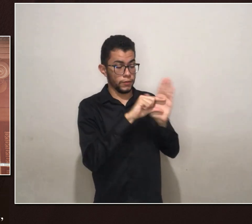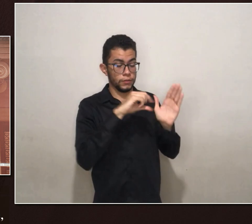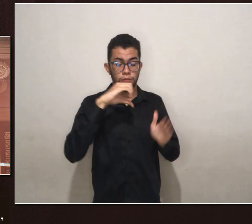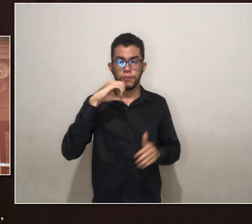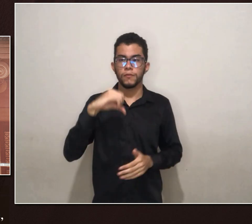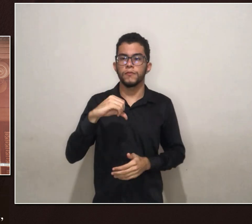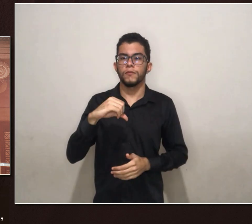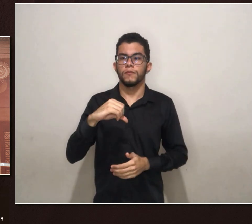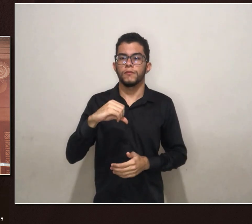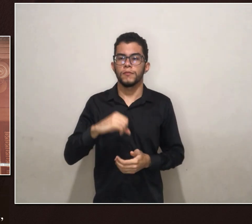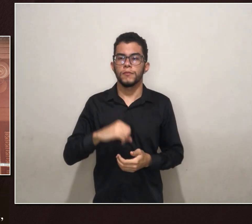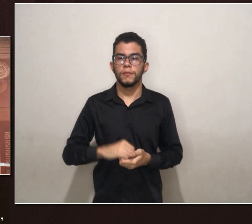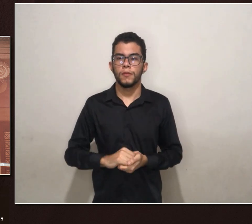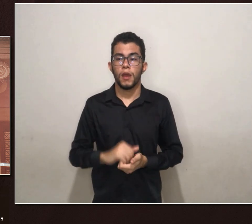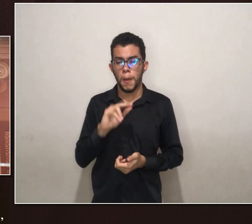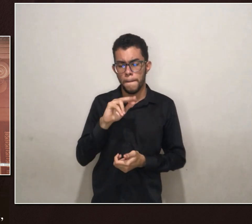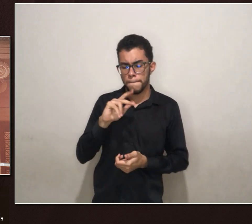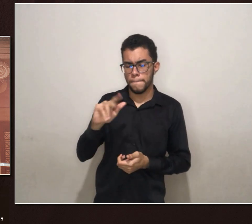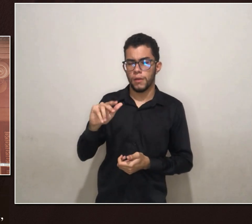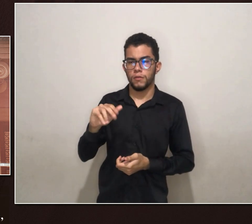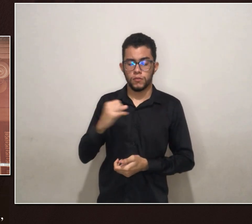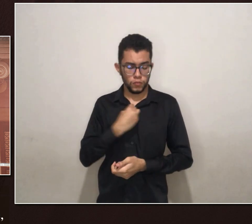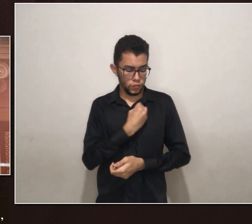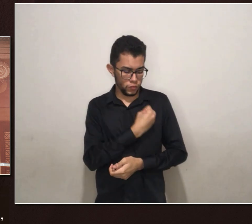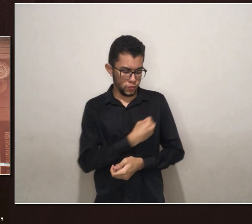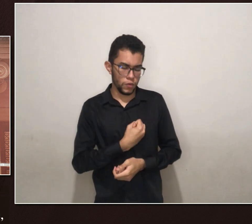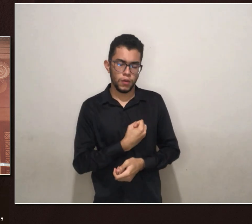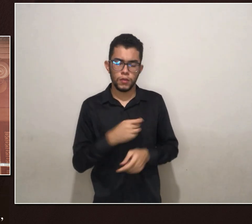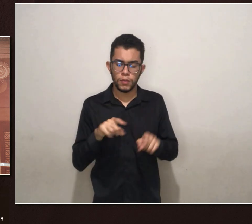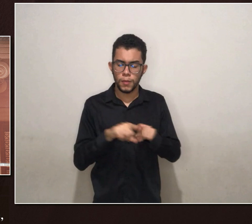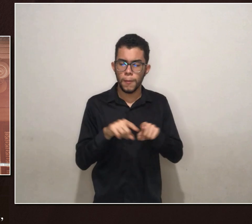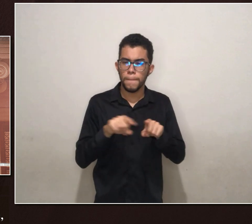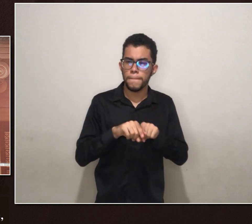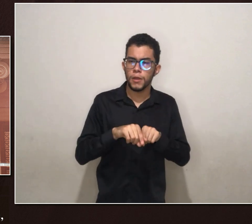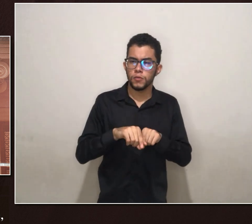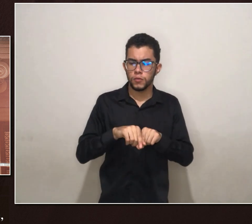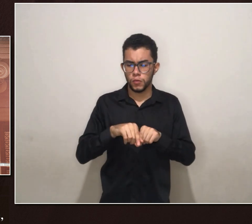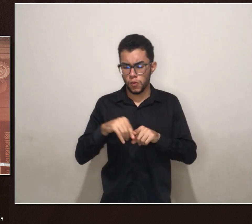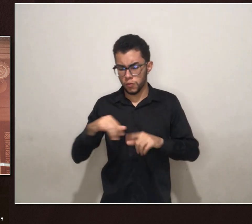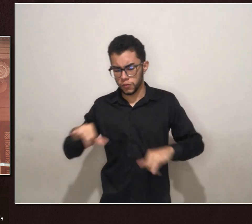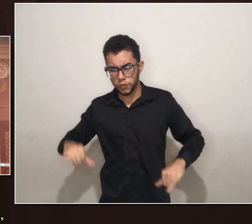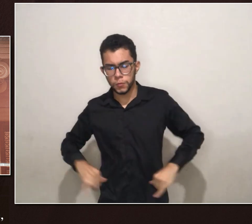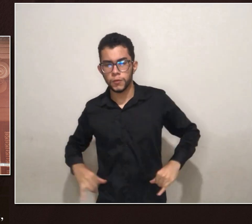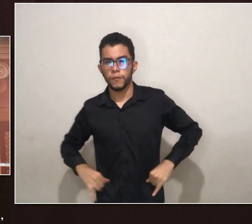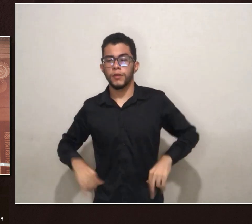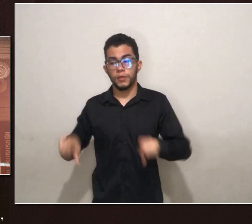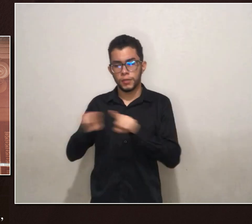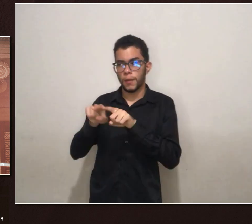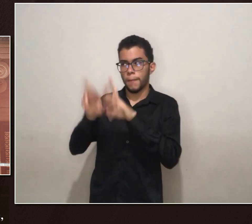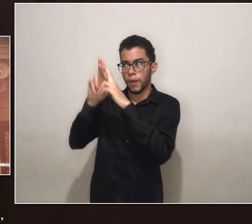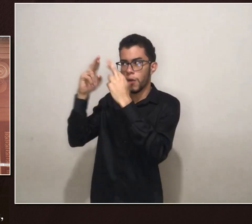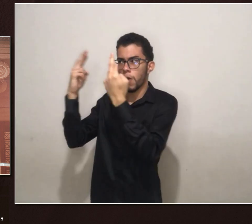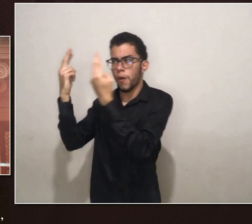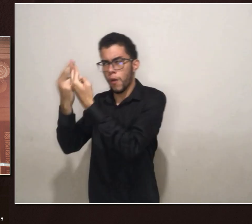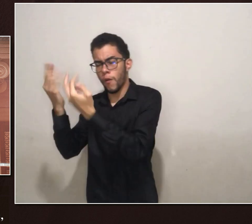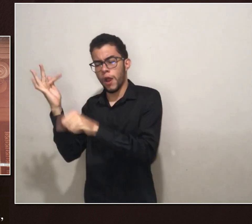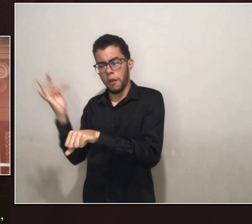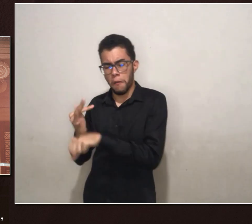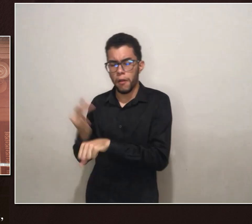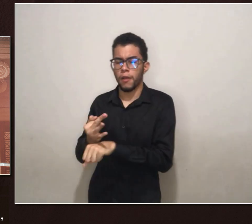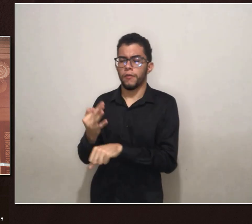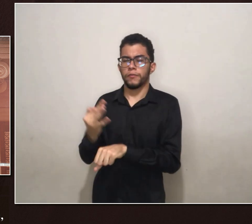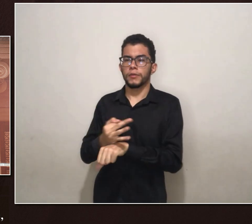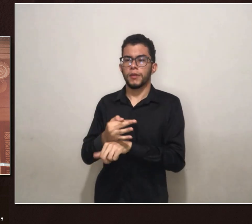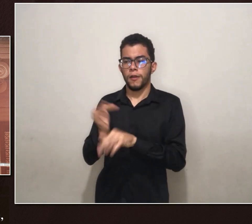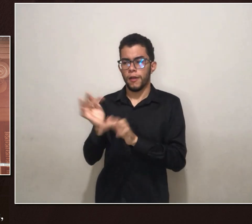vosso e companheiro na tribulação, no reino e na perseverança em Jesus, achei-me na